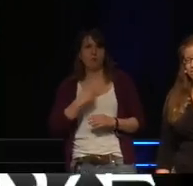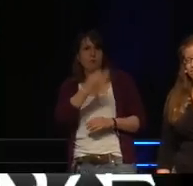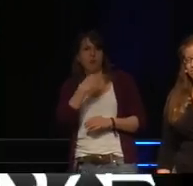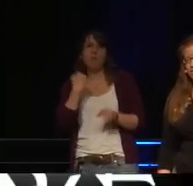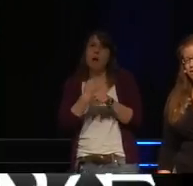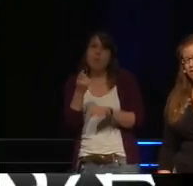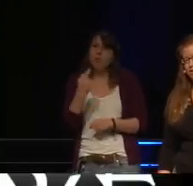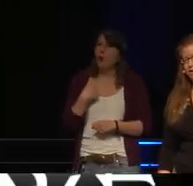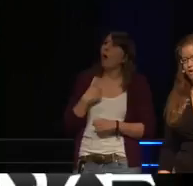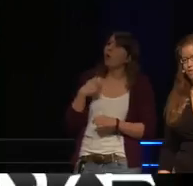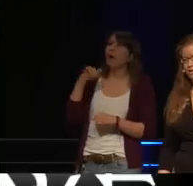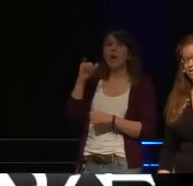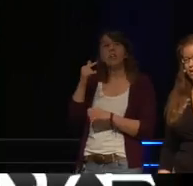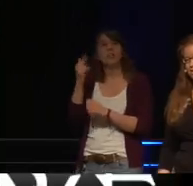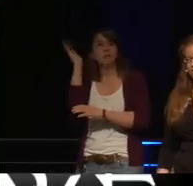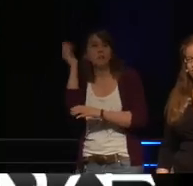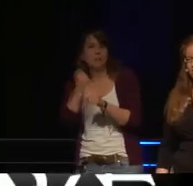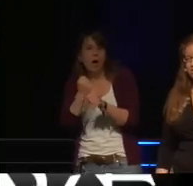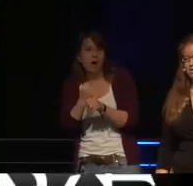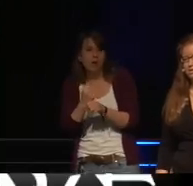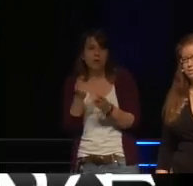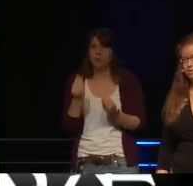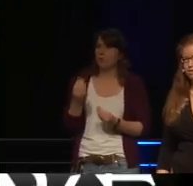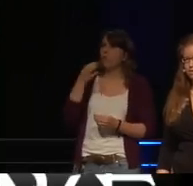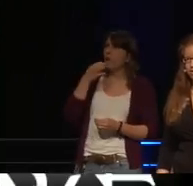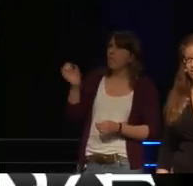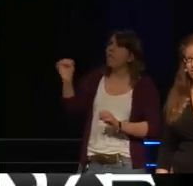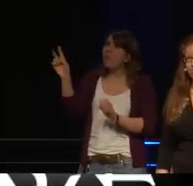digo que tengo charlas sobre IoT.